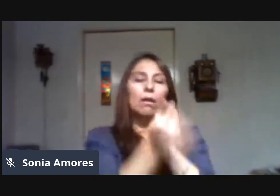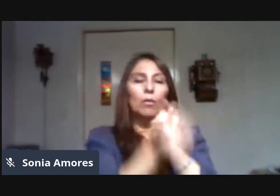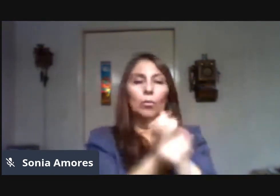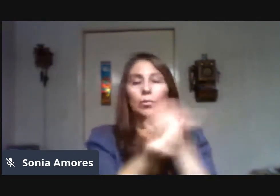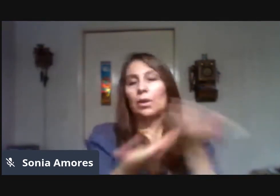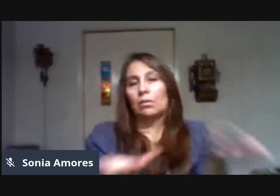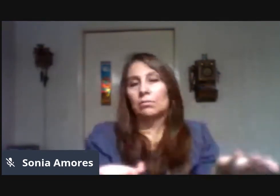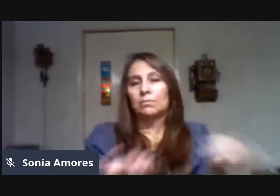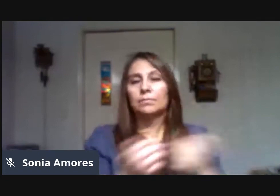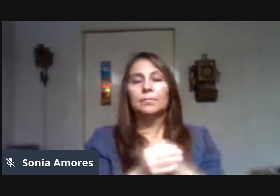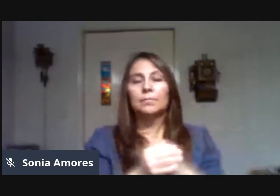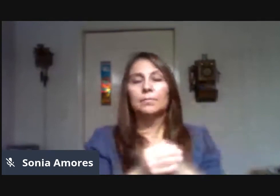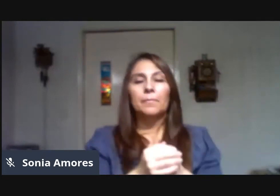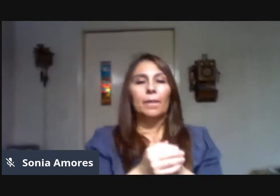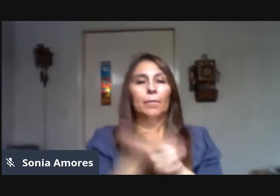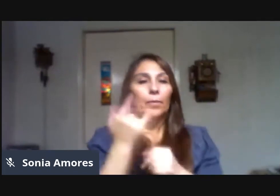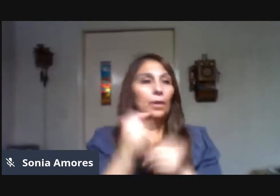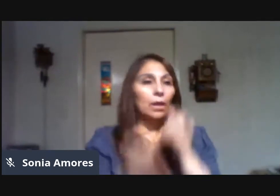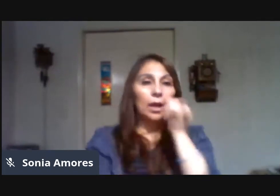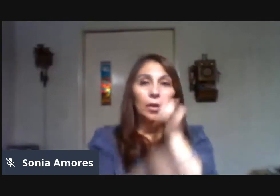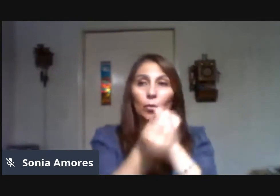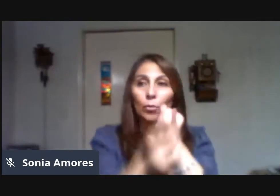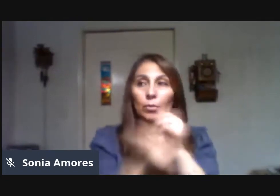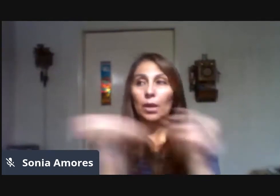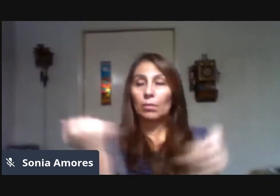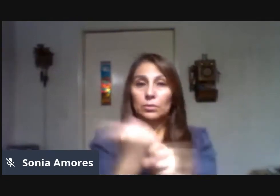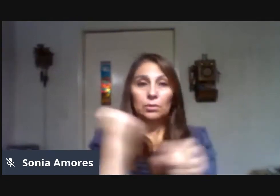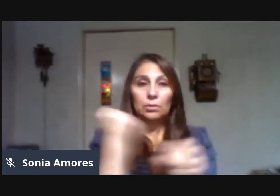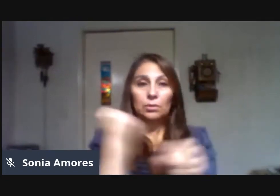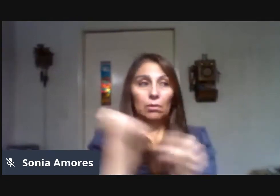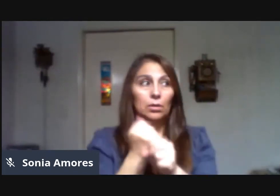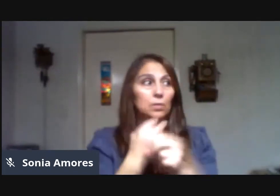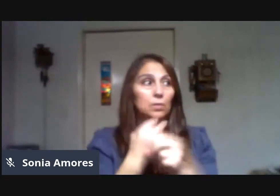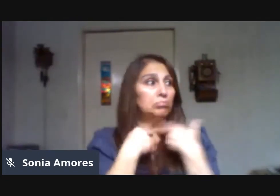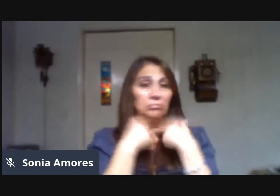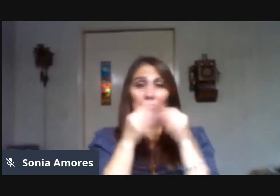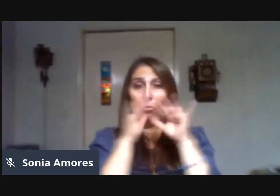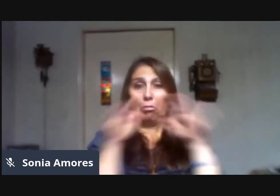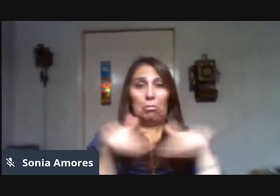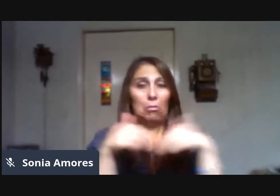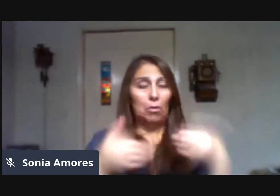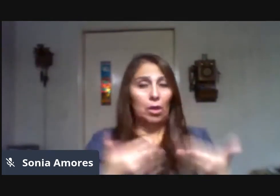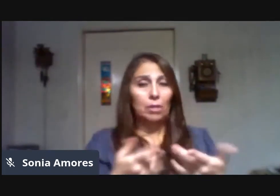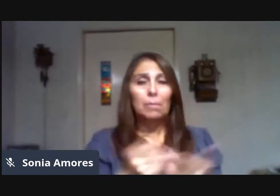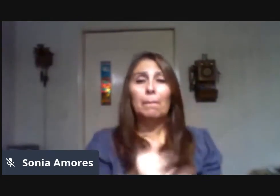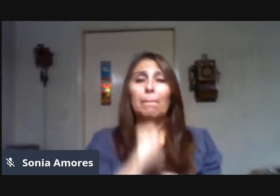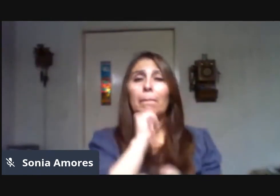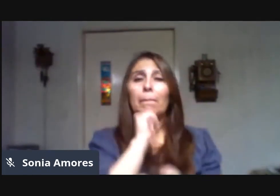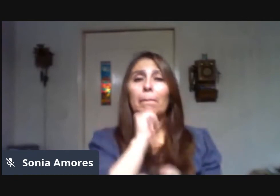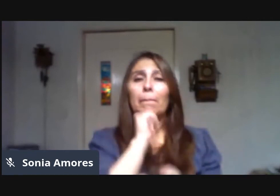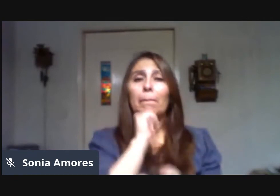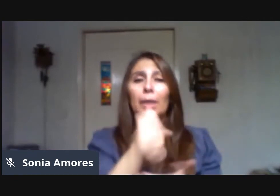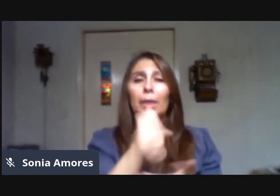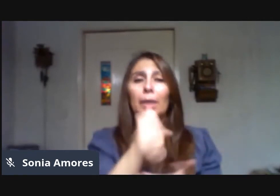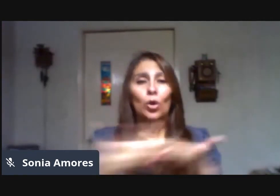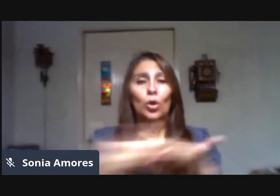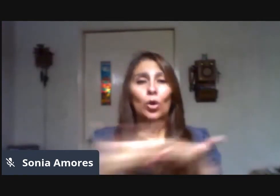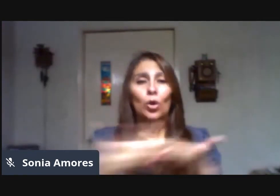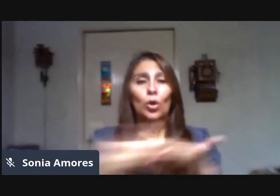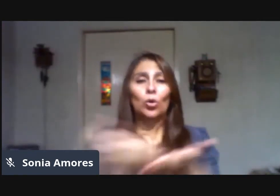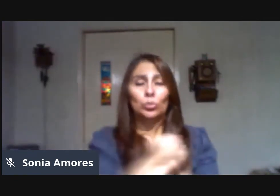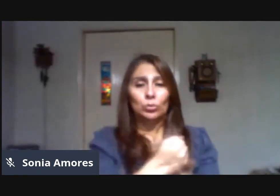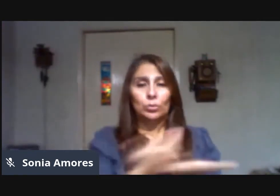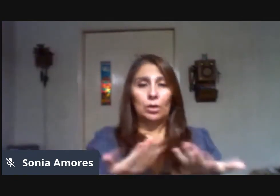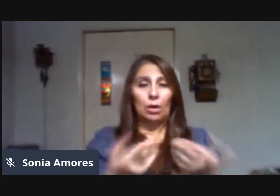tiene lugar ni la economía como trabajadores y menos como consumidores. Este estado, en esta crisis civilizatoria,